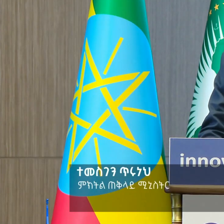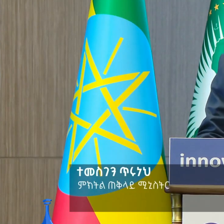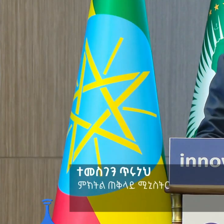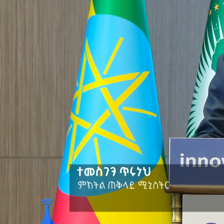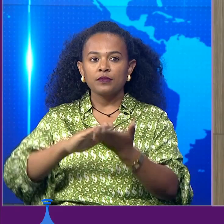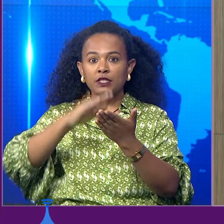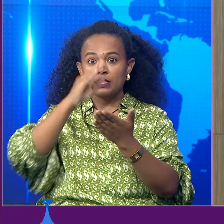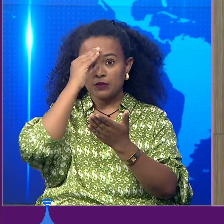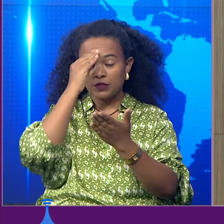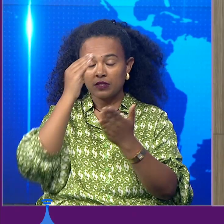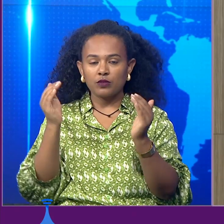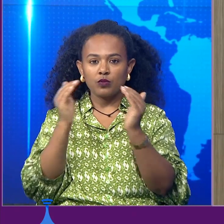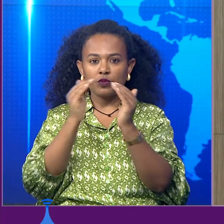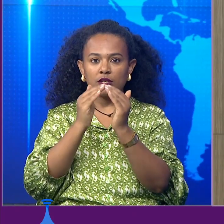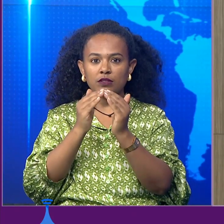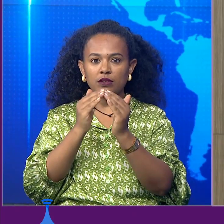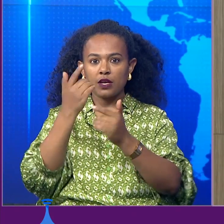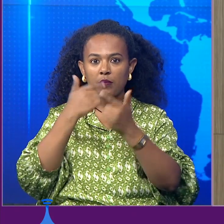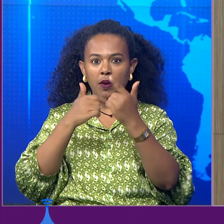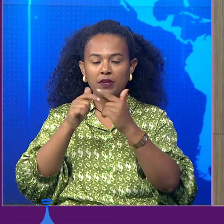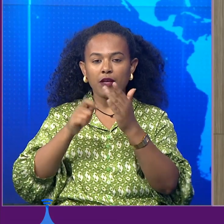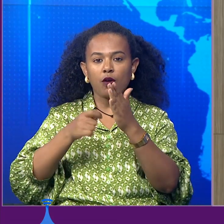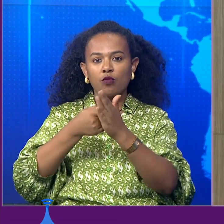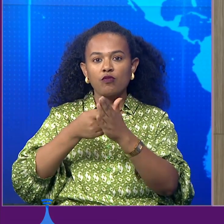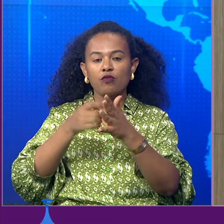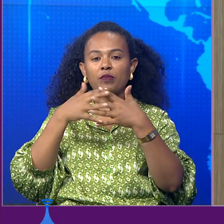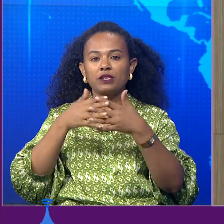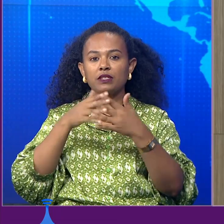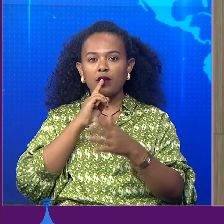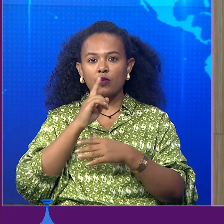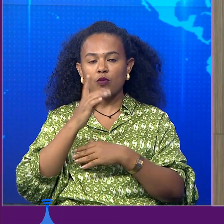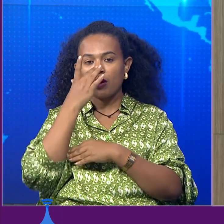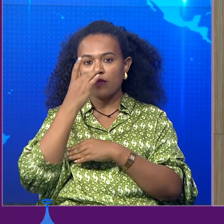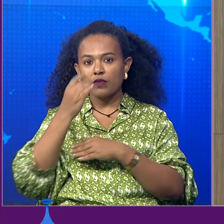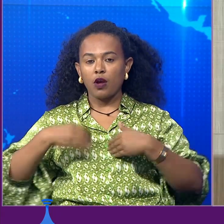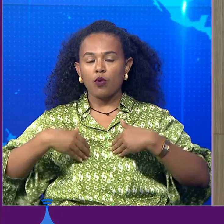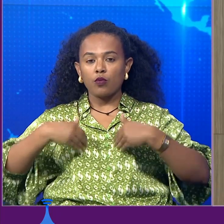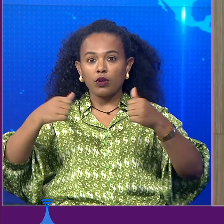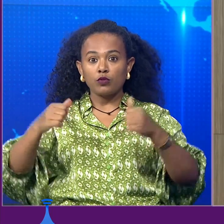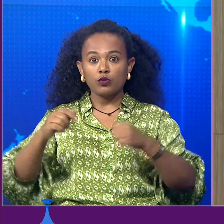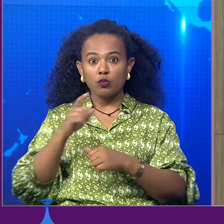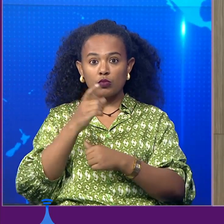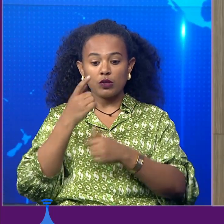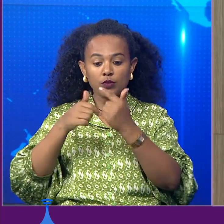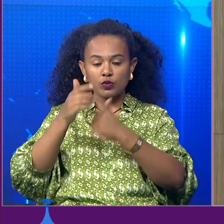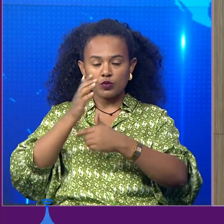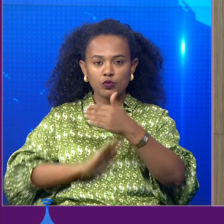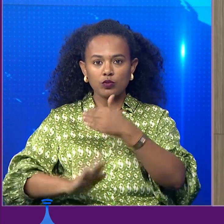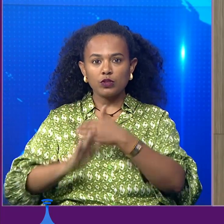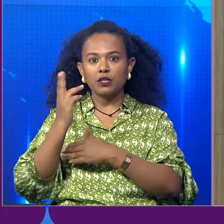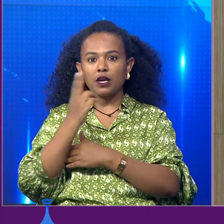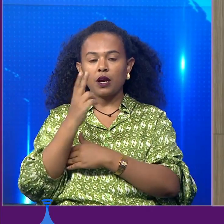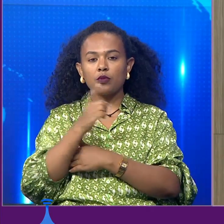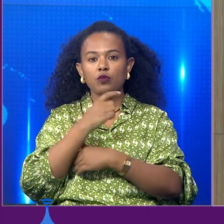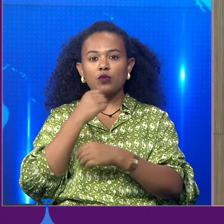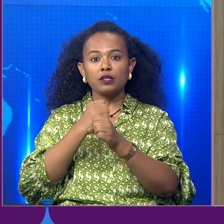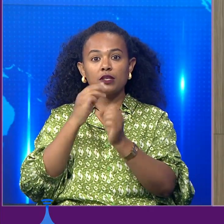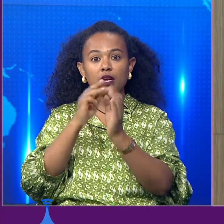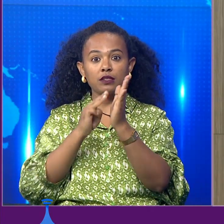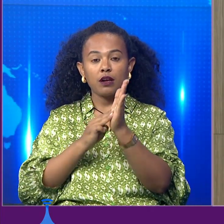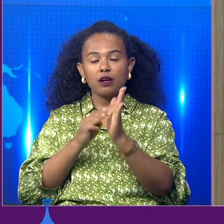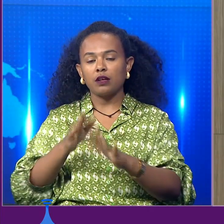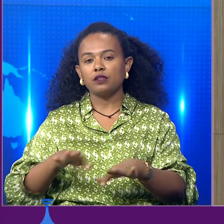ትምህርት እኩልነትን የሚያሰፍን ቁልፍ መሳሪያ ነው። አፍሪካ የወጣቶች አህጉር በመሆኗ ለመጪው ትውልድ ጠቃሚ የሆነ የአሰራር ስርዓት